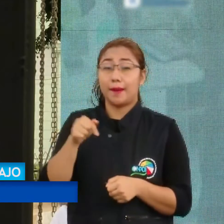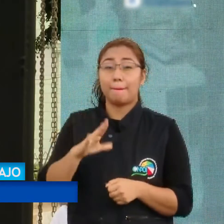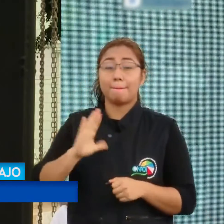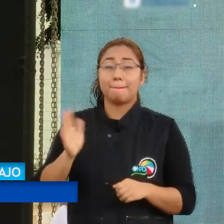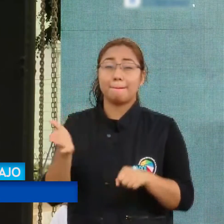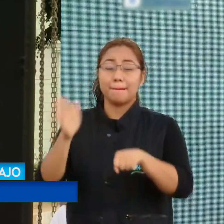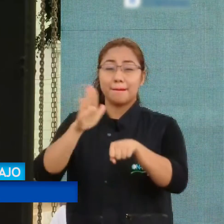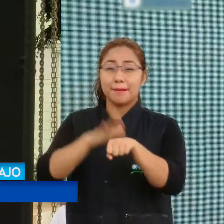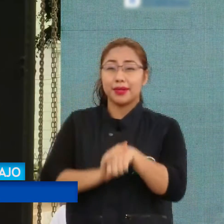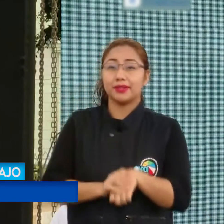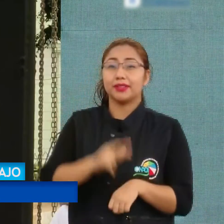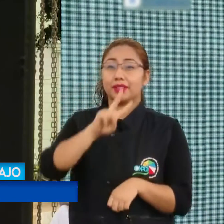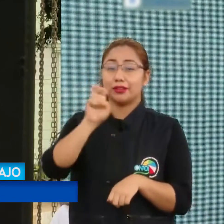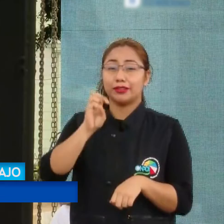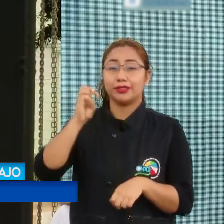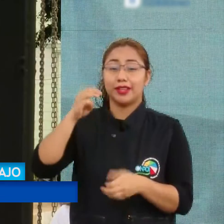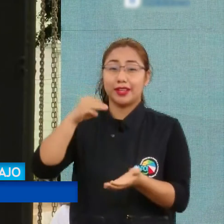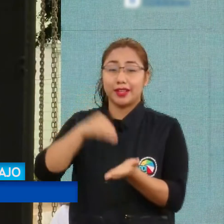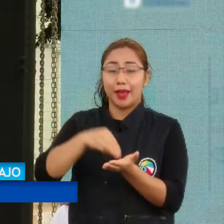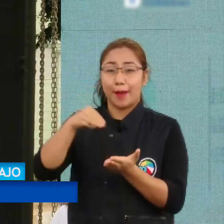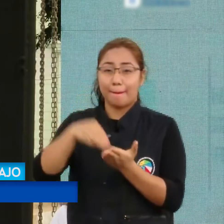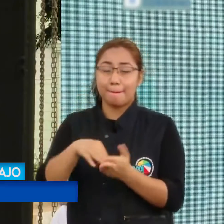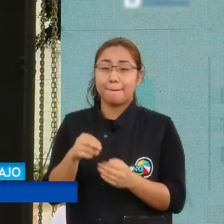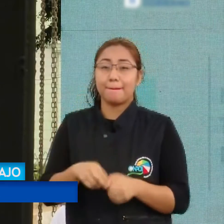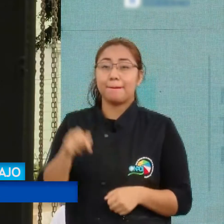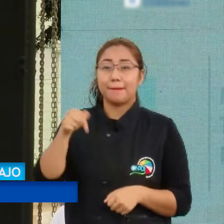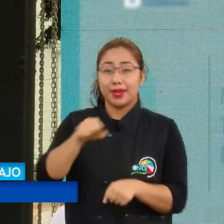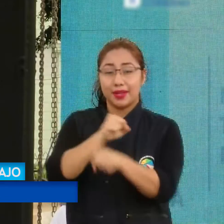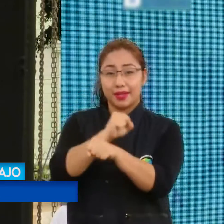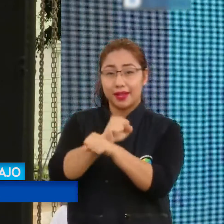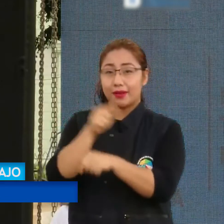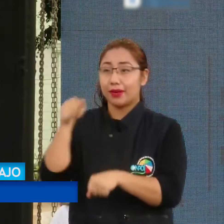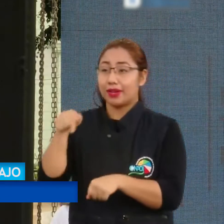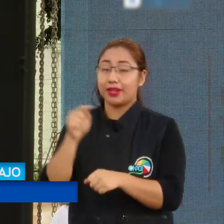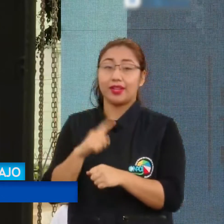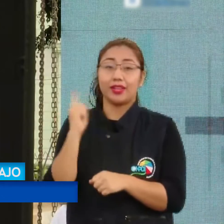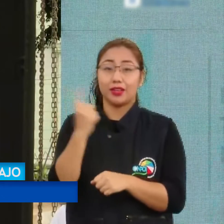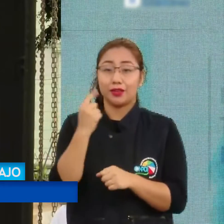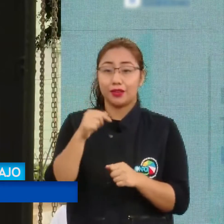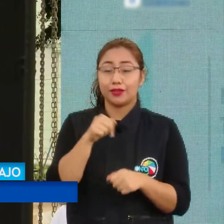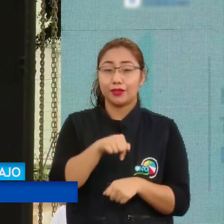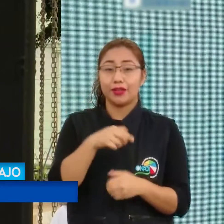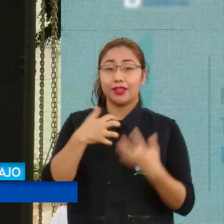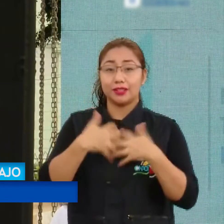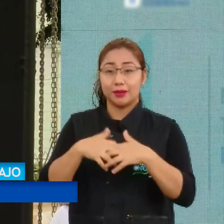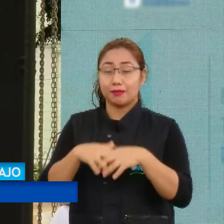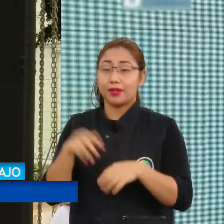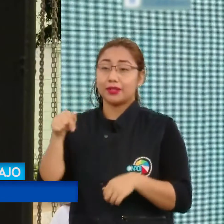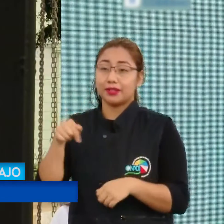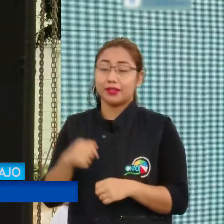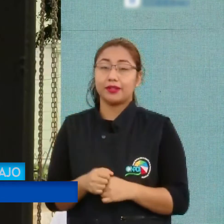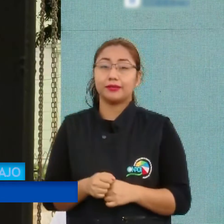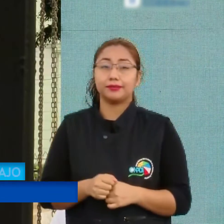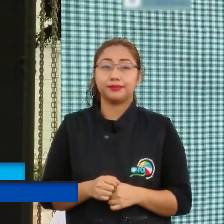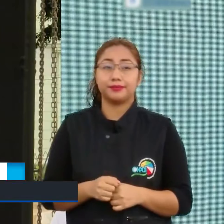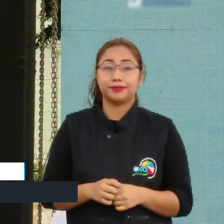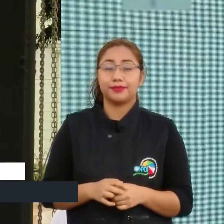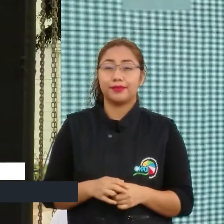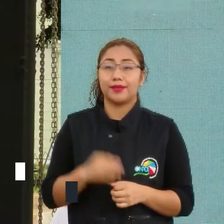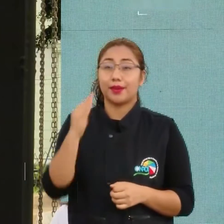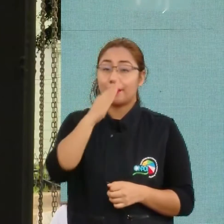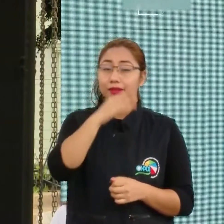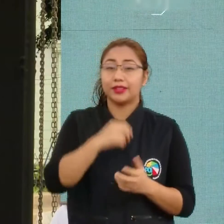las empresas comprendidas entre los sectores del Contact Center y BPO, industria manufacturera, comercio,